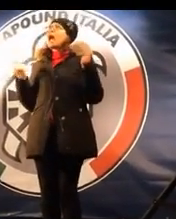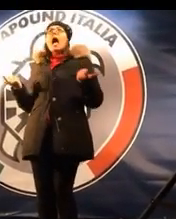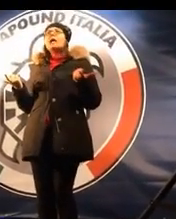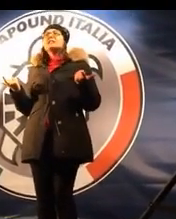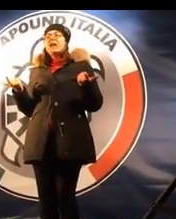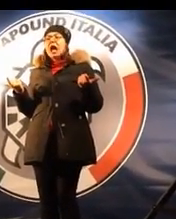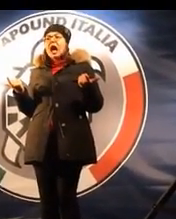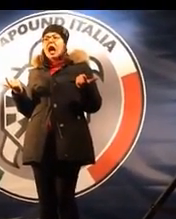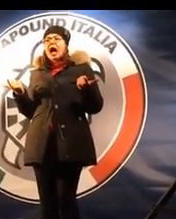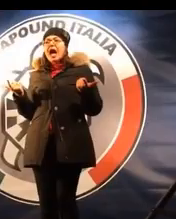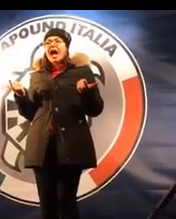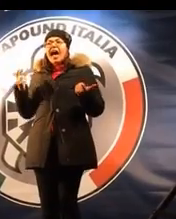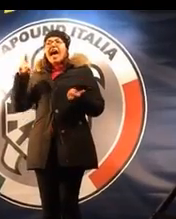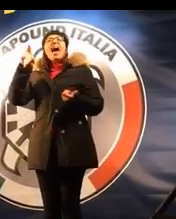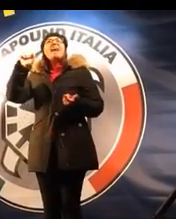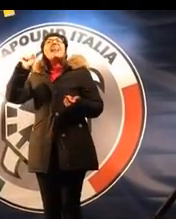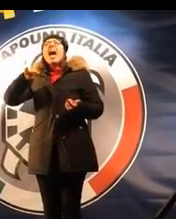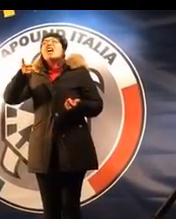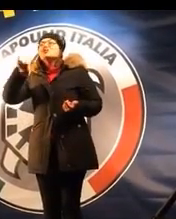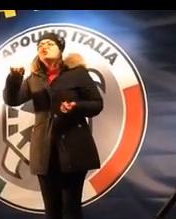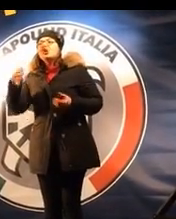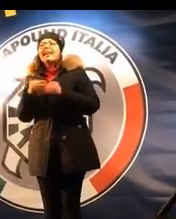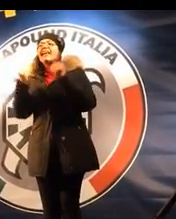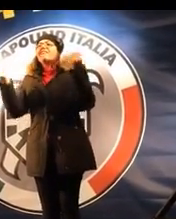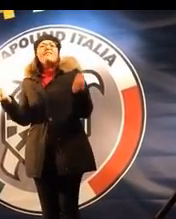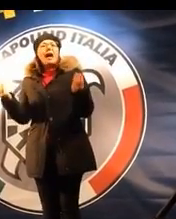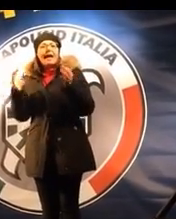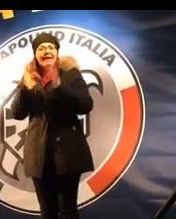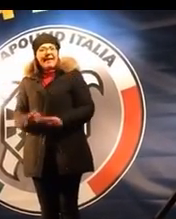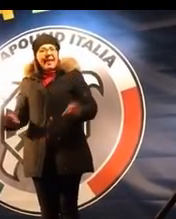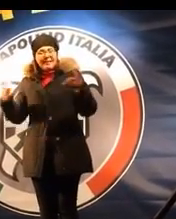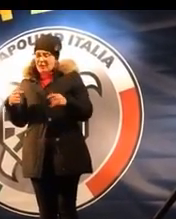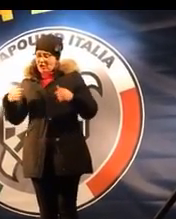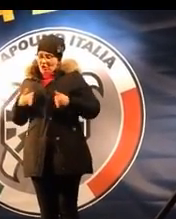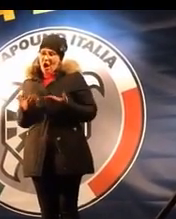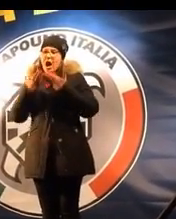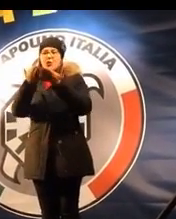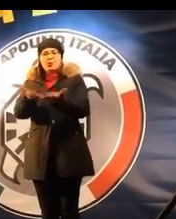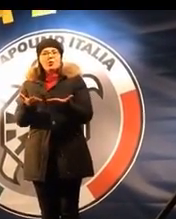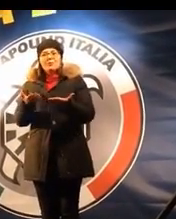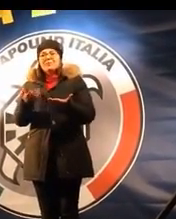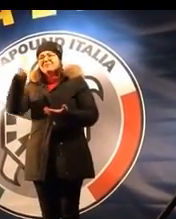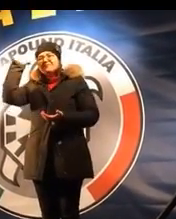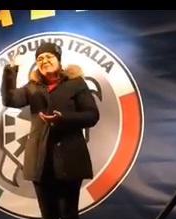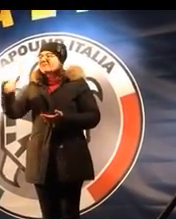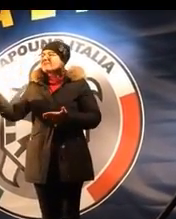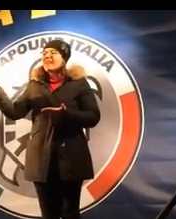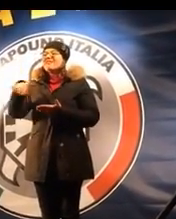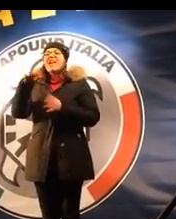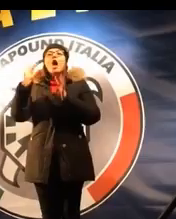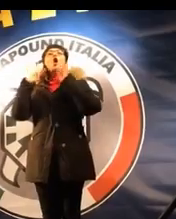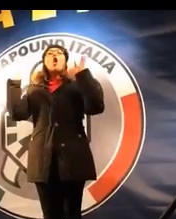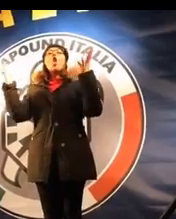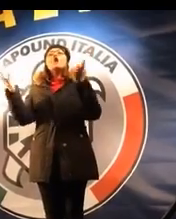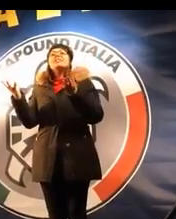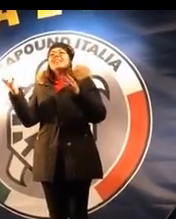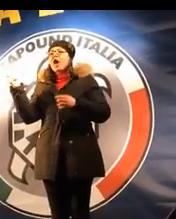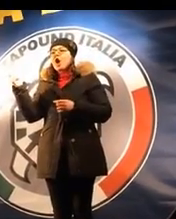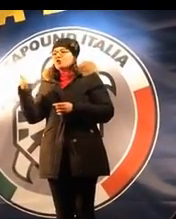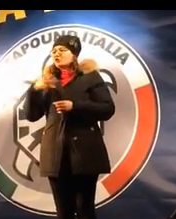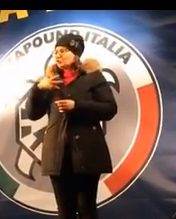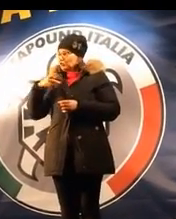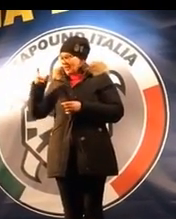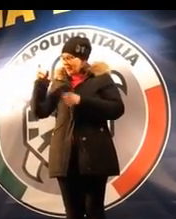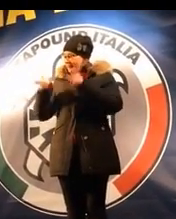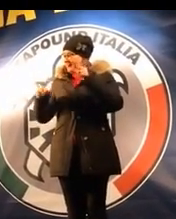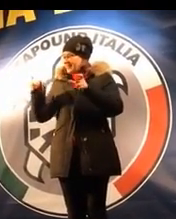Perché anche questa è una cosa che ci è poco chiara, perché stranamente lì a Via del Colosseo, dove quelle famiglie sono state sfrattate e dove noi